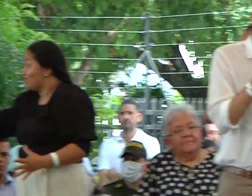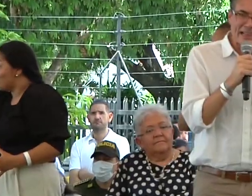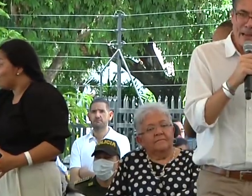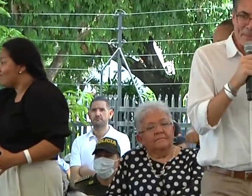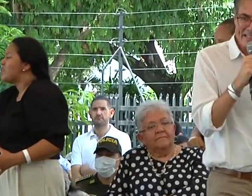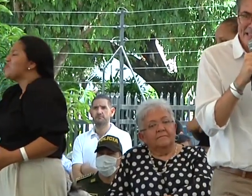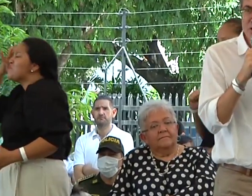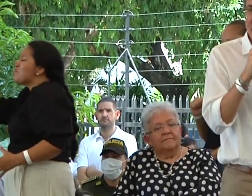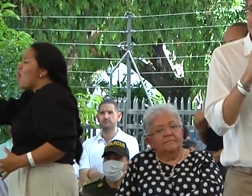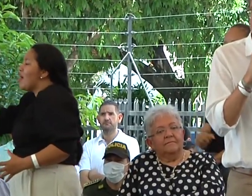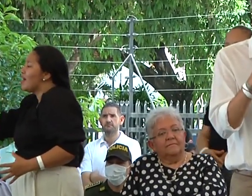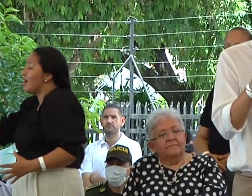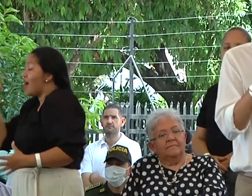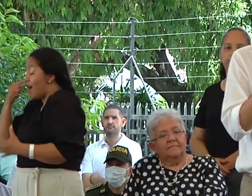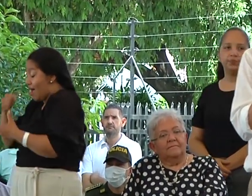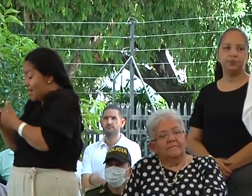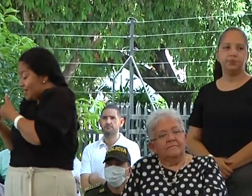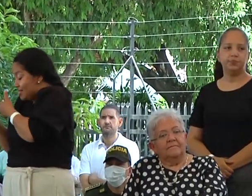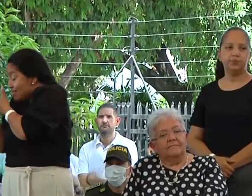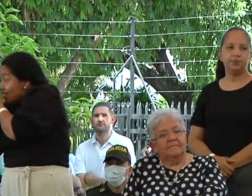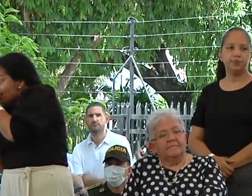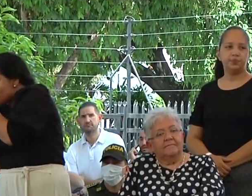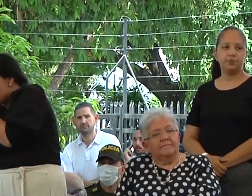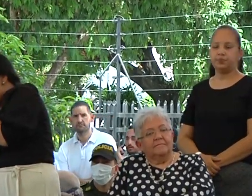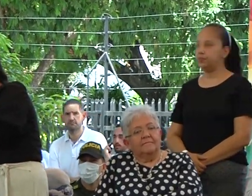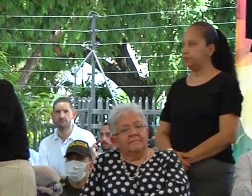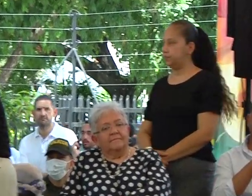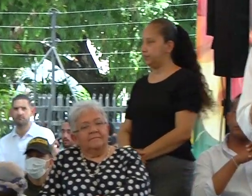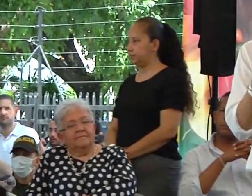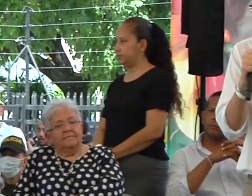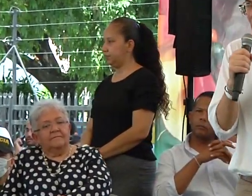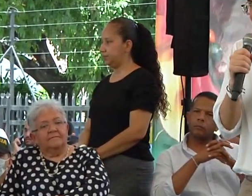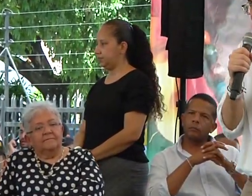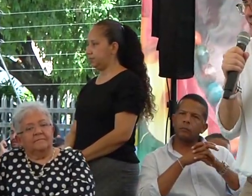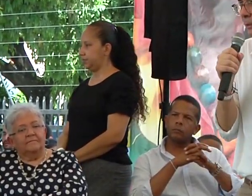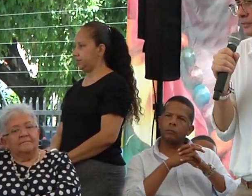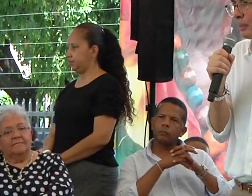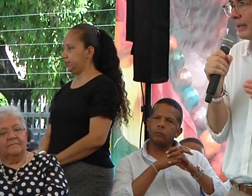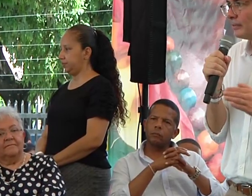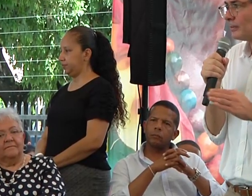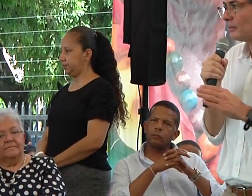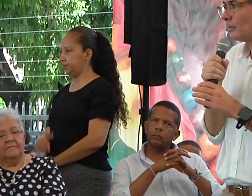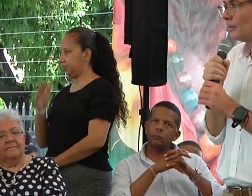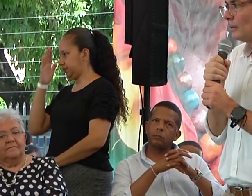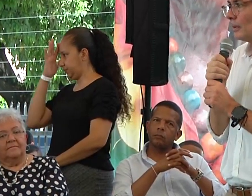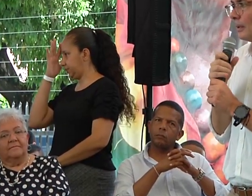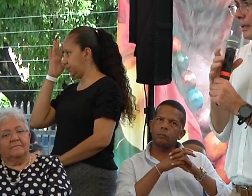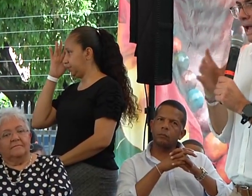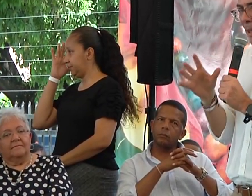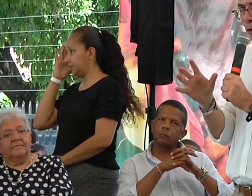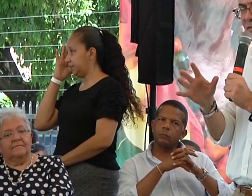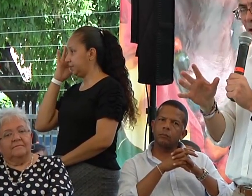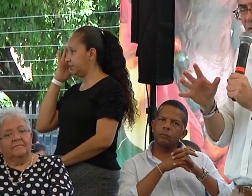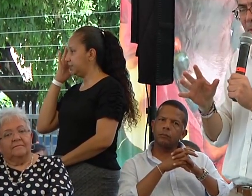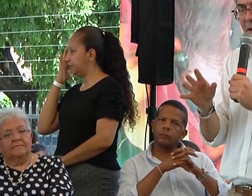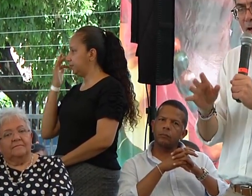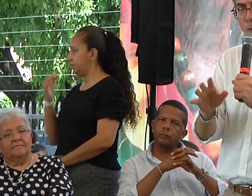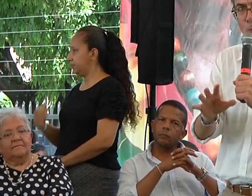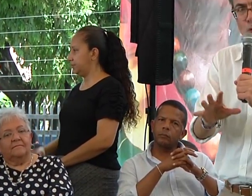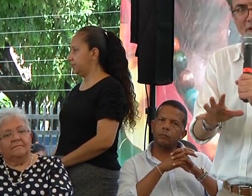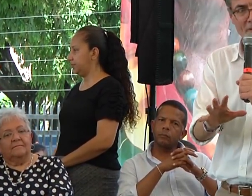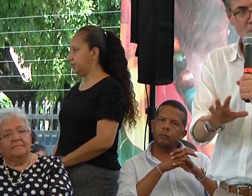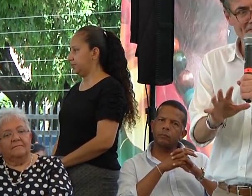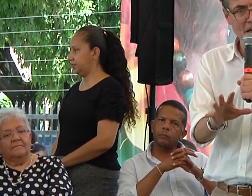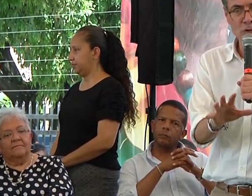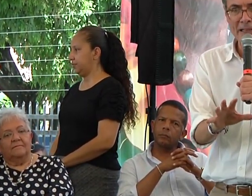Esta región está en el epicentro de la transformación productiva, de la transición que necesita nuestro país. Y a mí me gusta concebirla